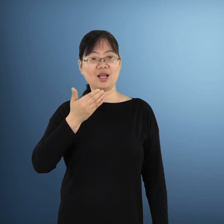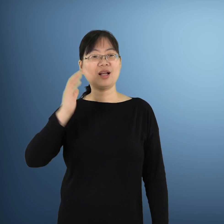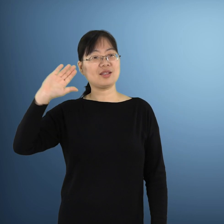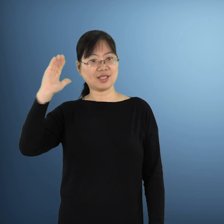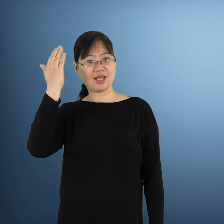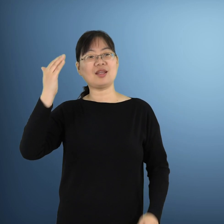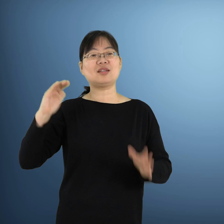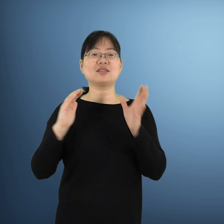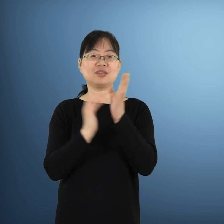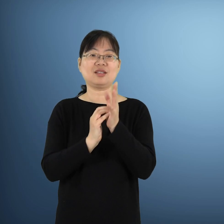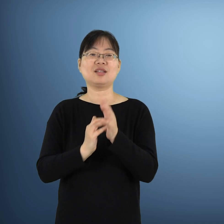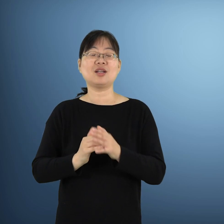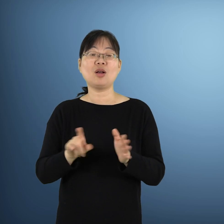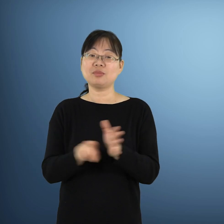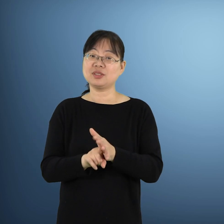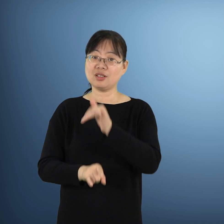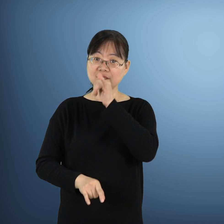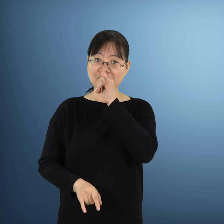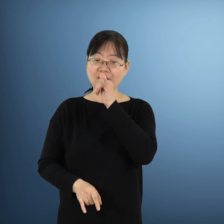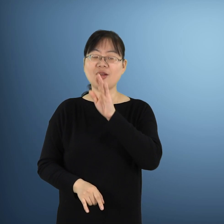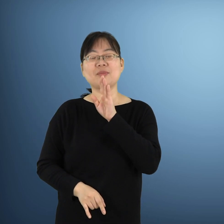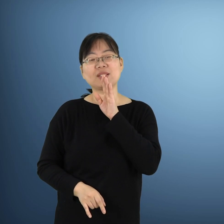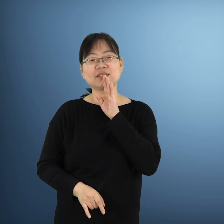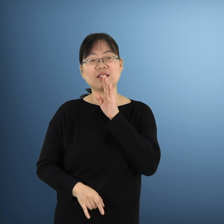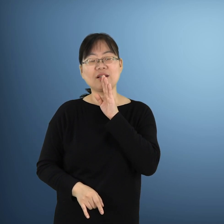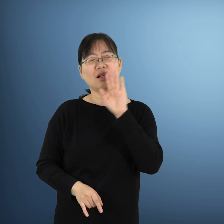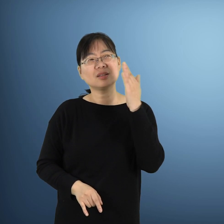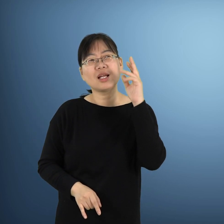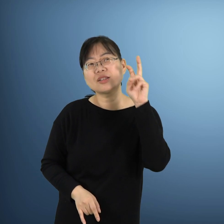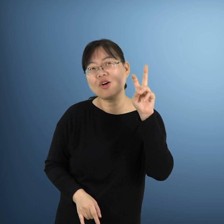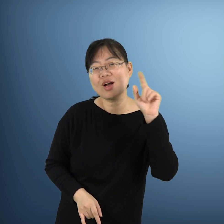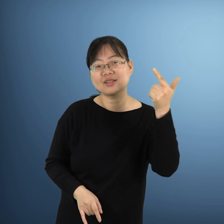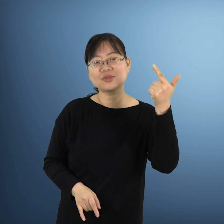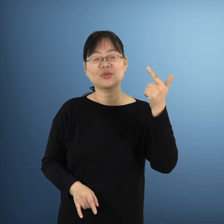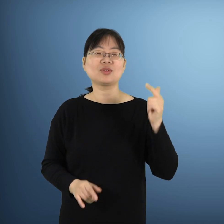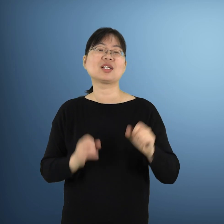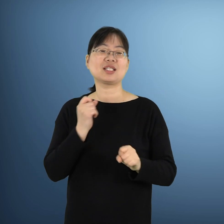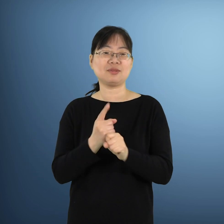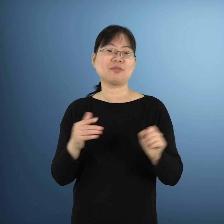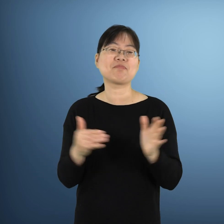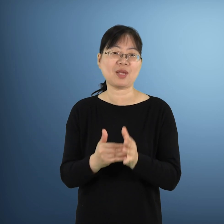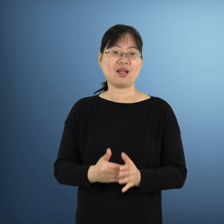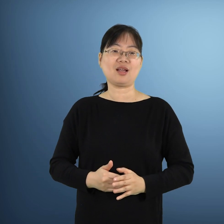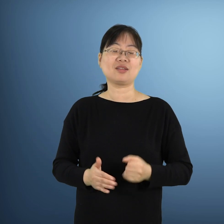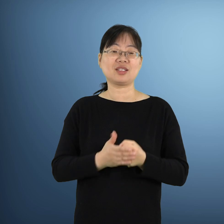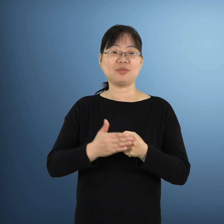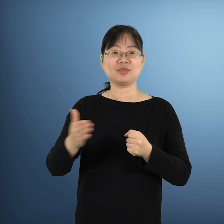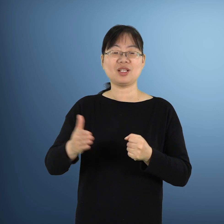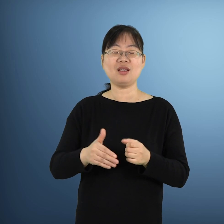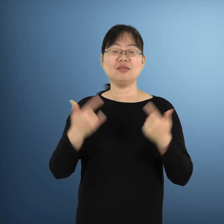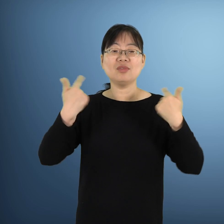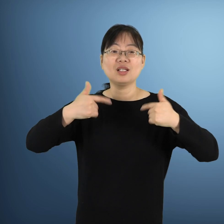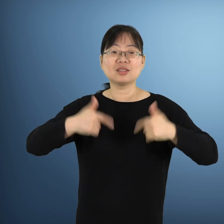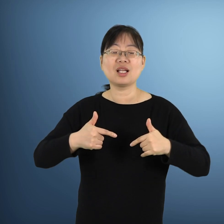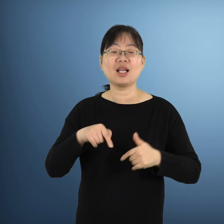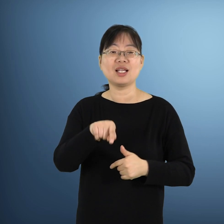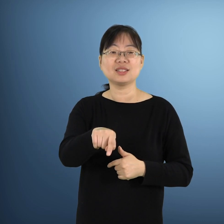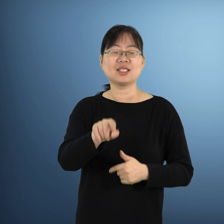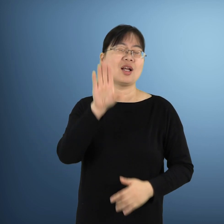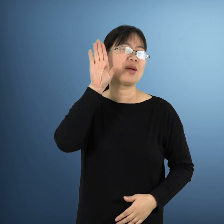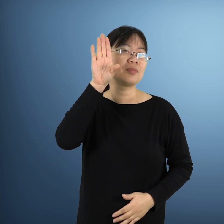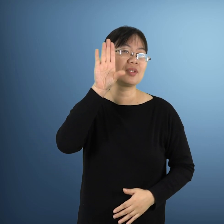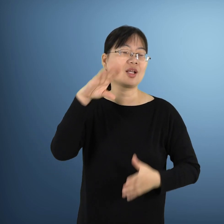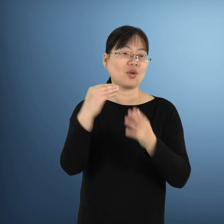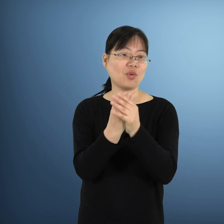성취된 거예요. 믿습니까? 예, 될 것도 아니에요. 된 거라 말이에요. 그래서 항상 이